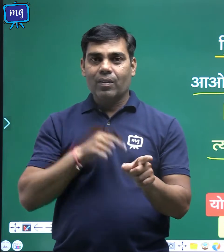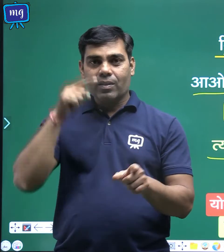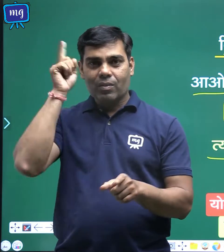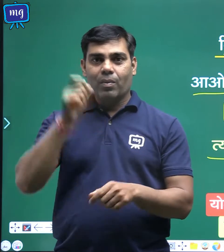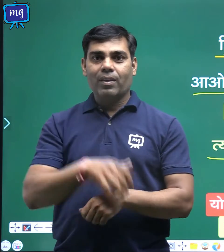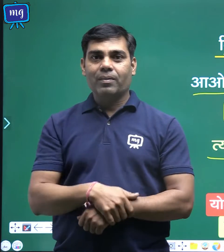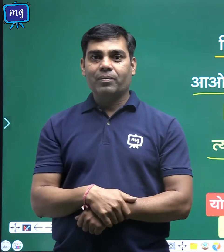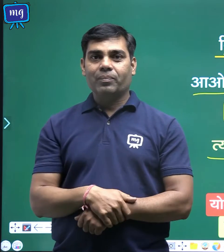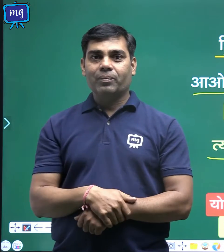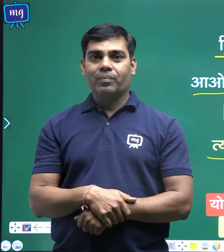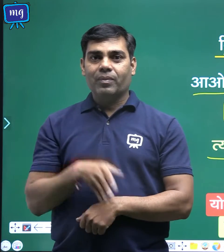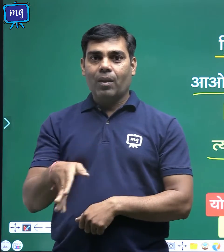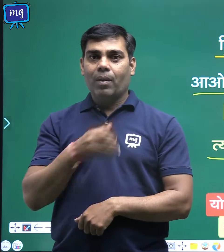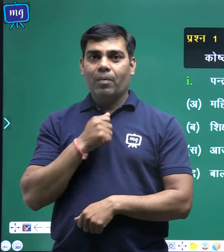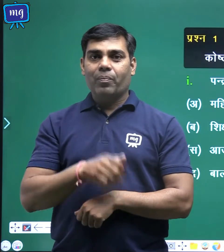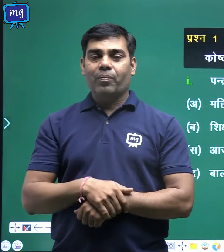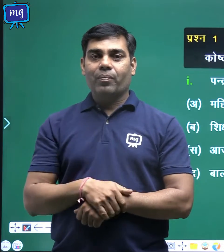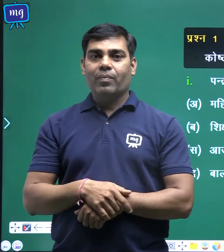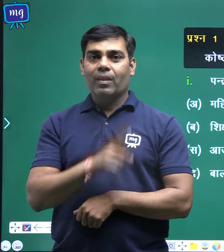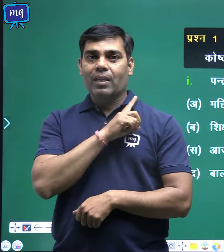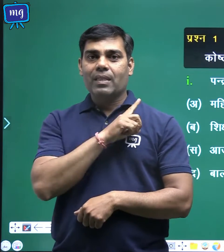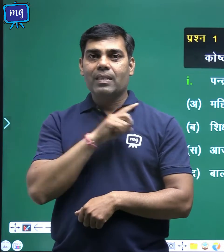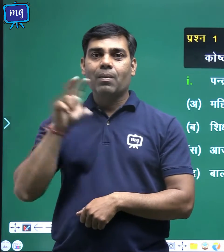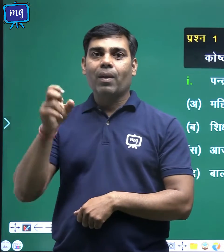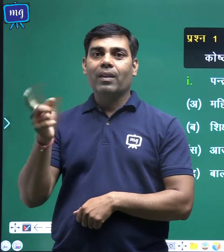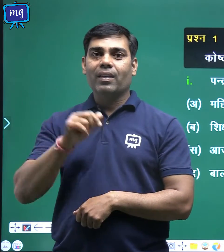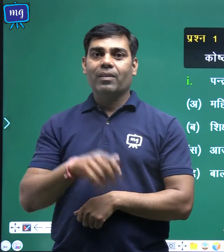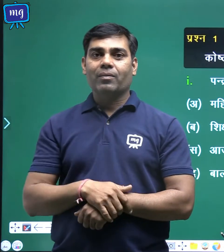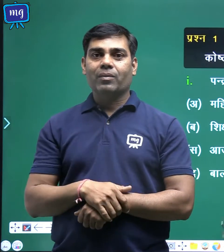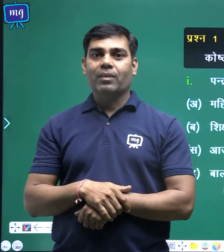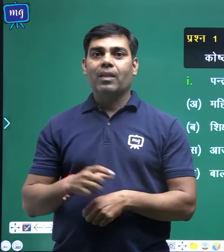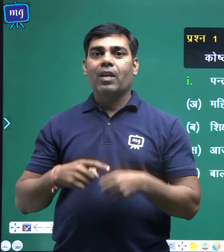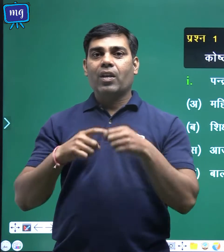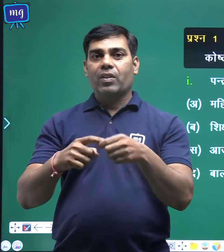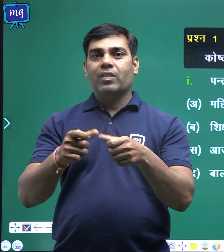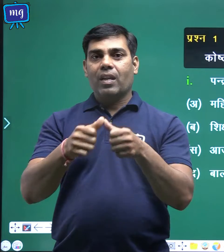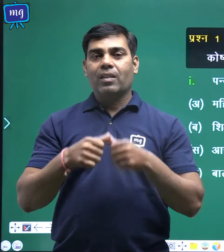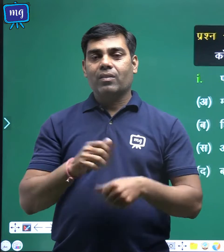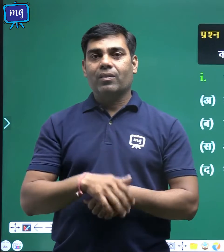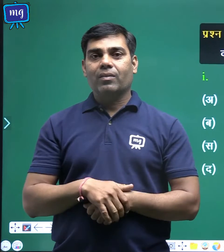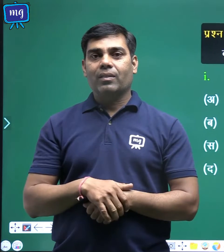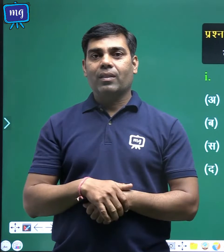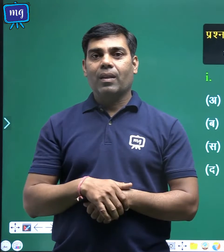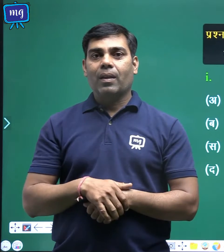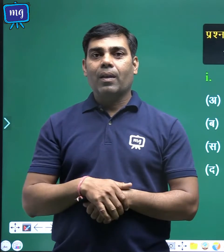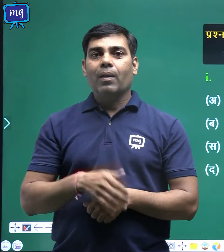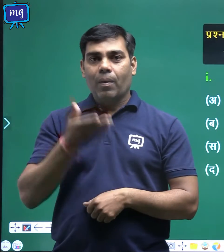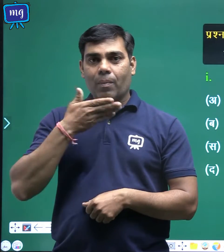योगेश कुमार। अब हम इस पाठ के प्रश्नोत्तर करते